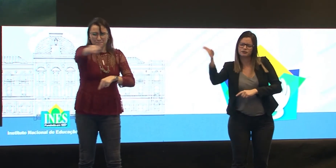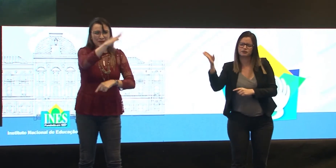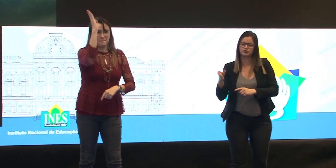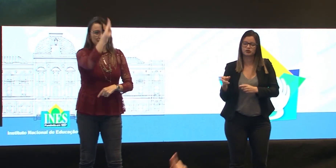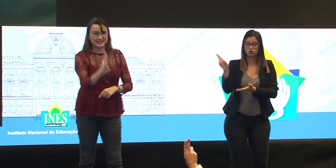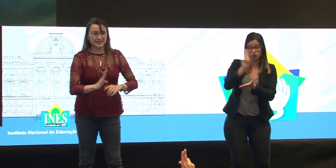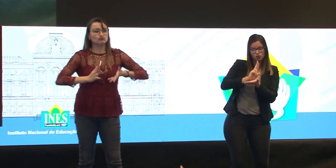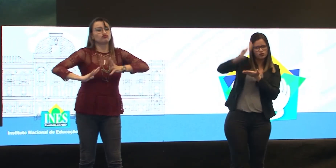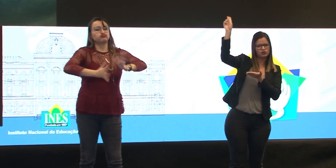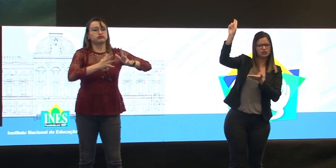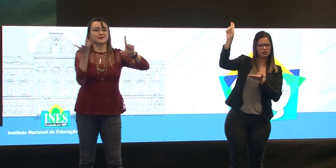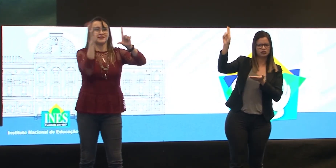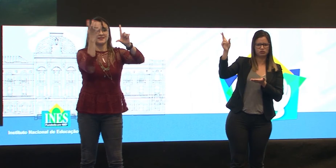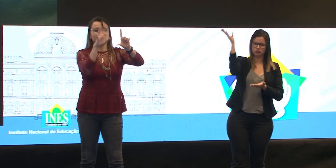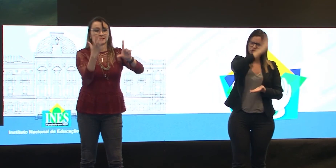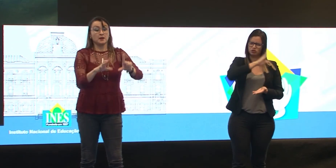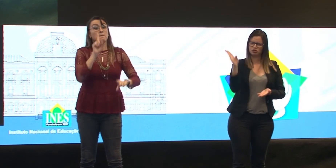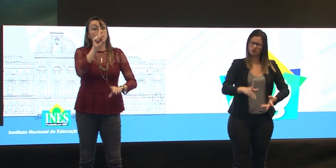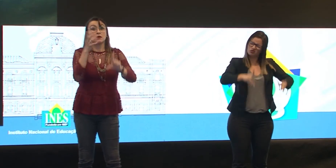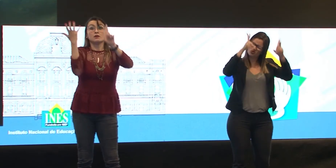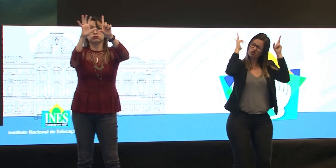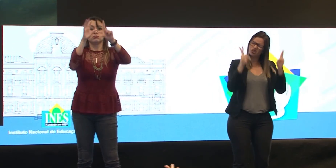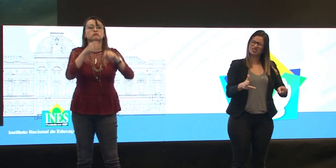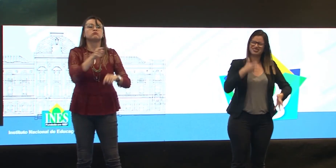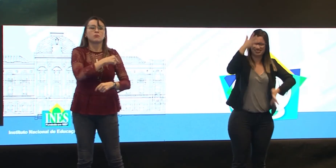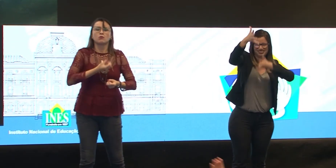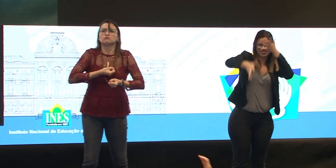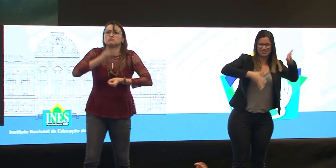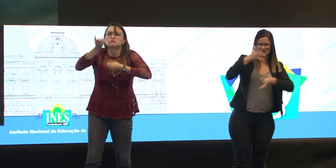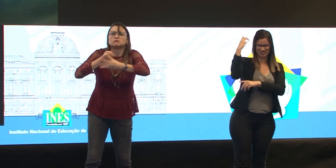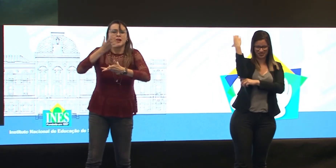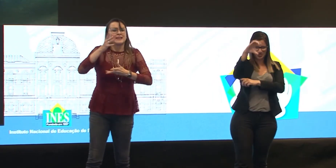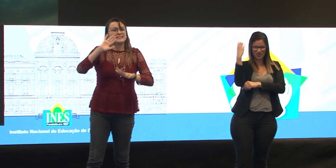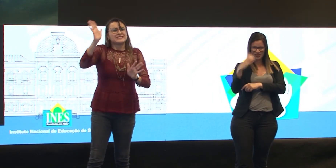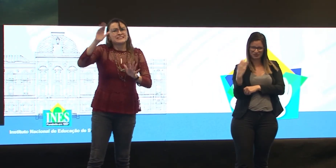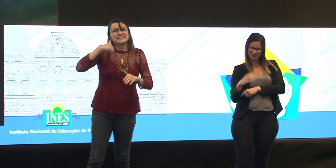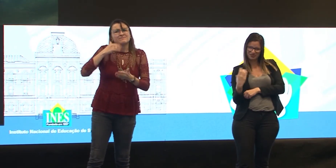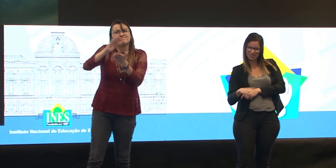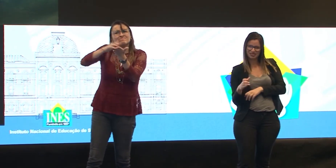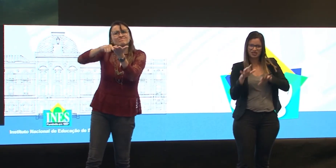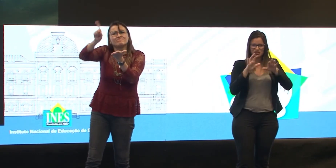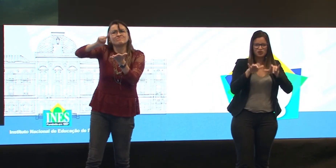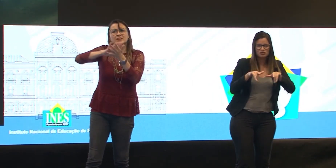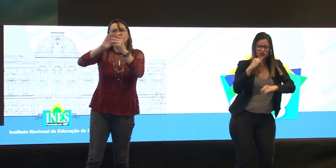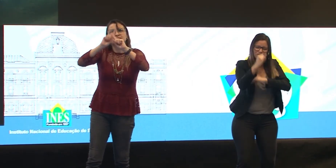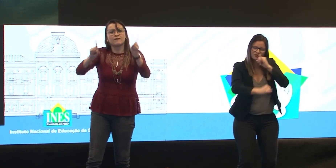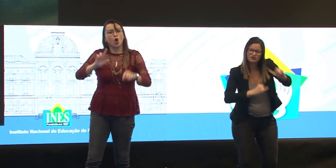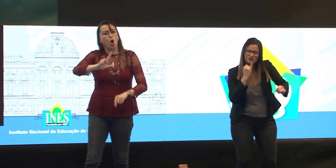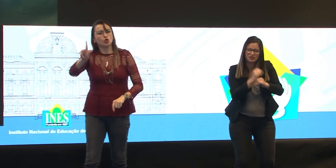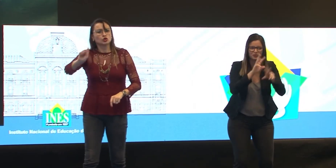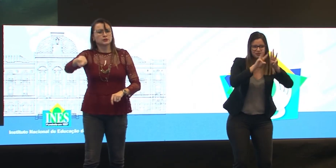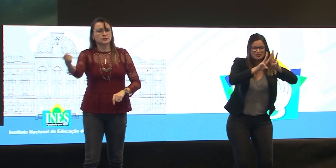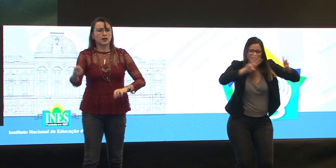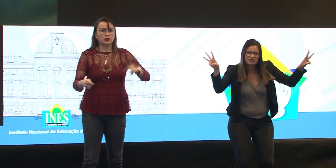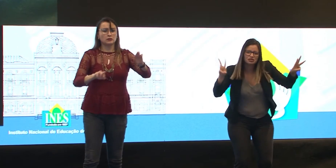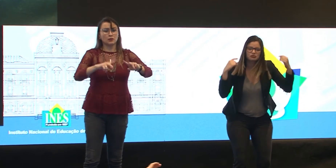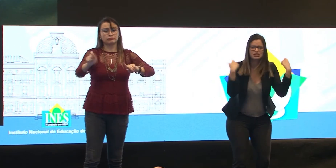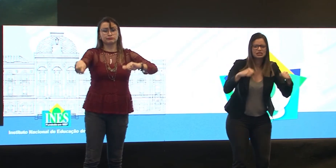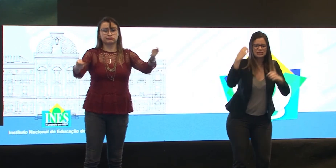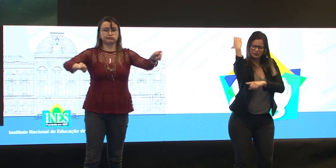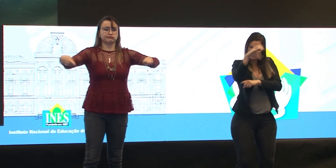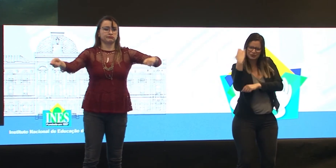os conteúdos ali expostos. Então, o que foi feito foi ter a tradução desse exame nacional para a língua de